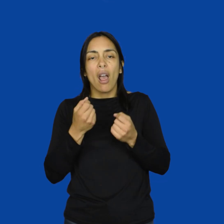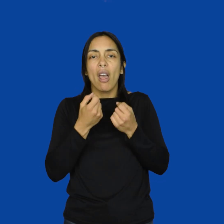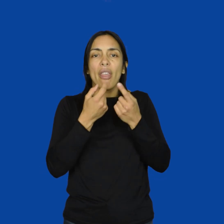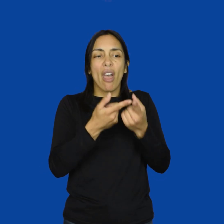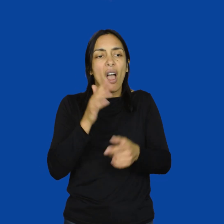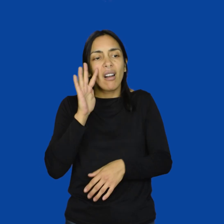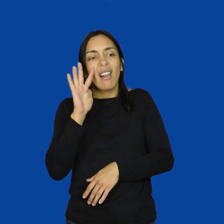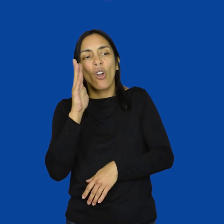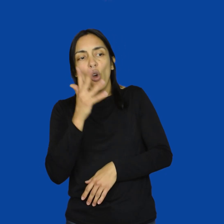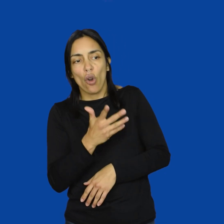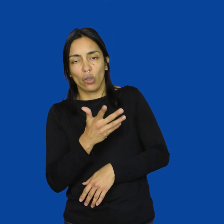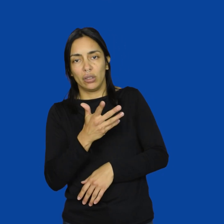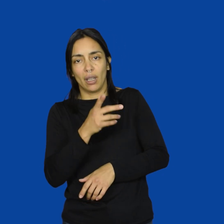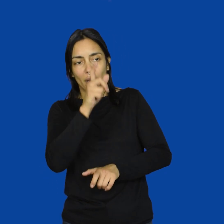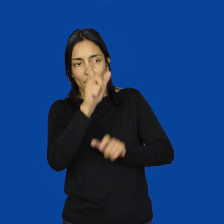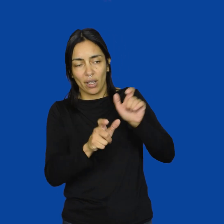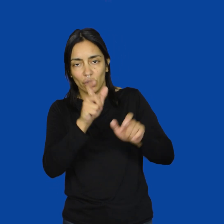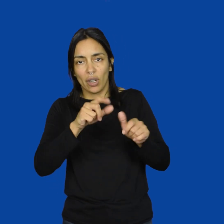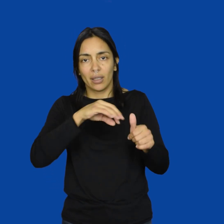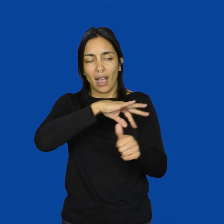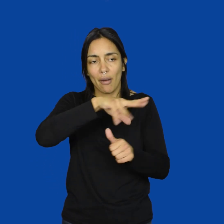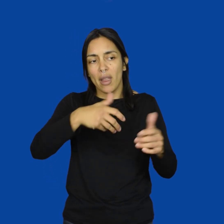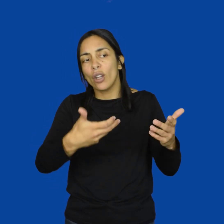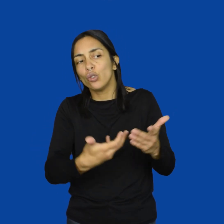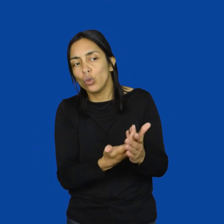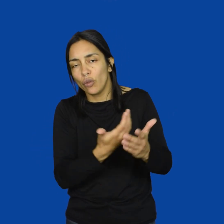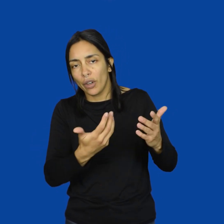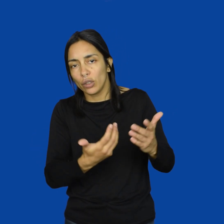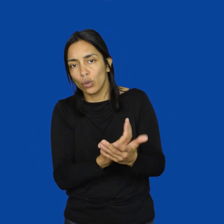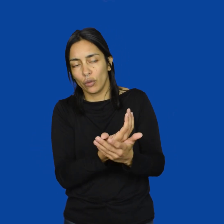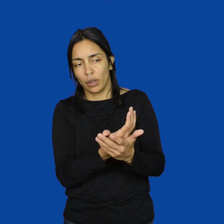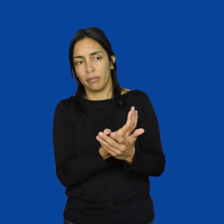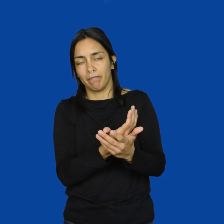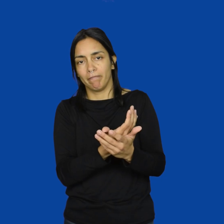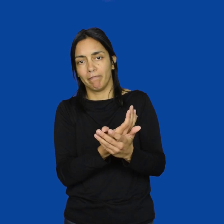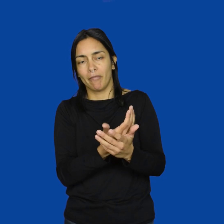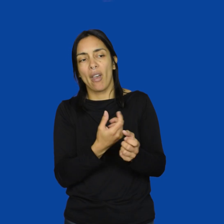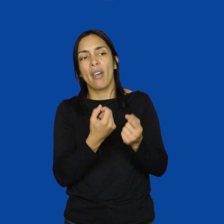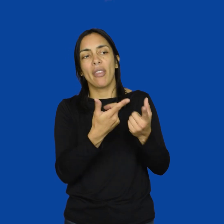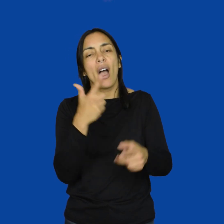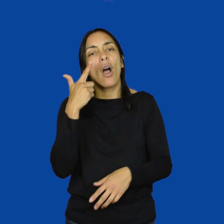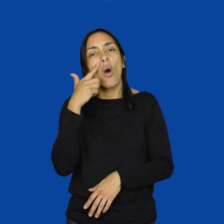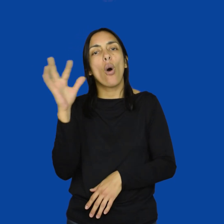Uruguay aportó eso y más a quienes buscaron escapar del horror, les abrió la puerta a la sanación.